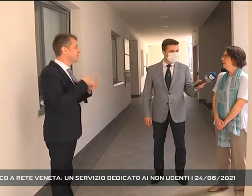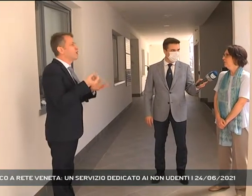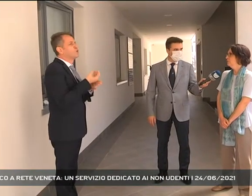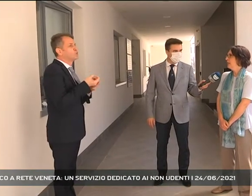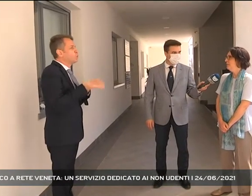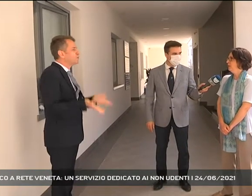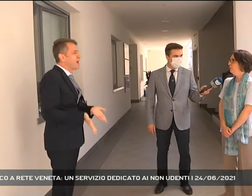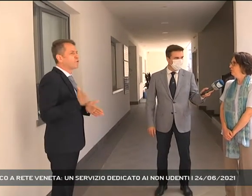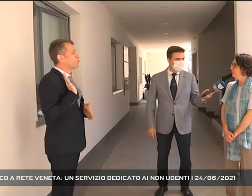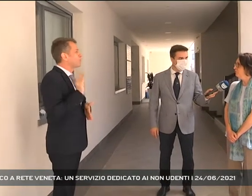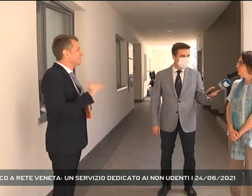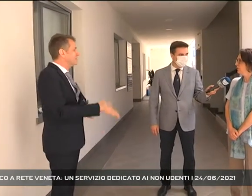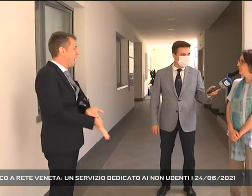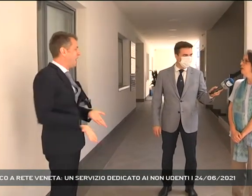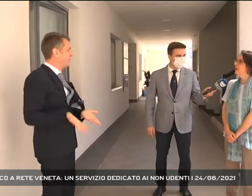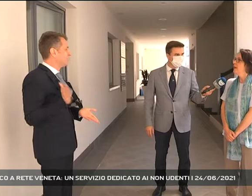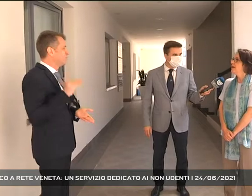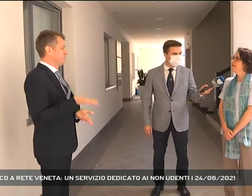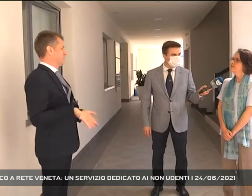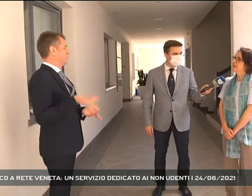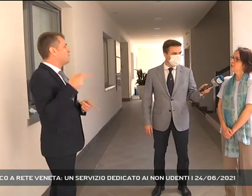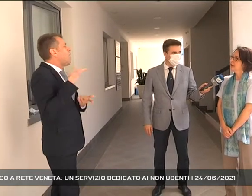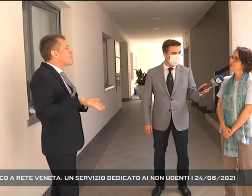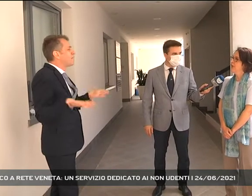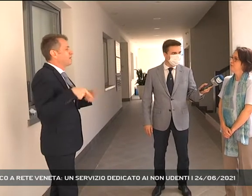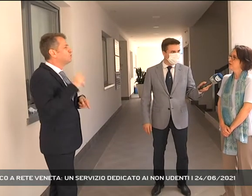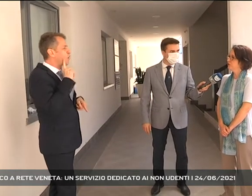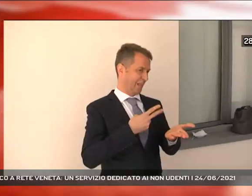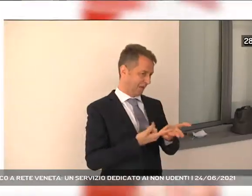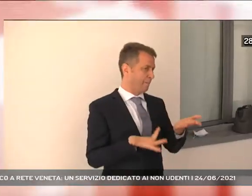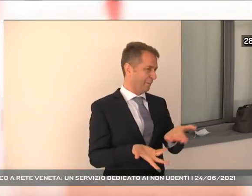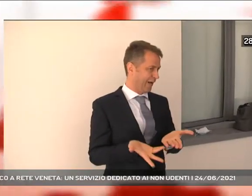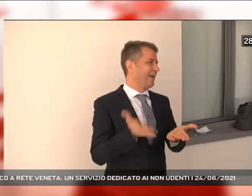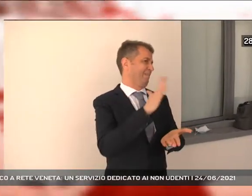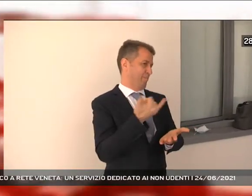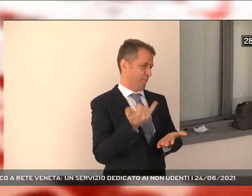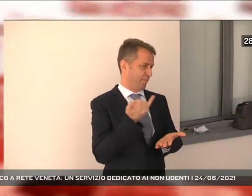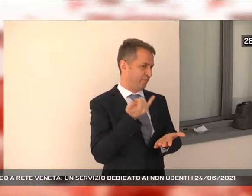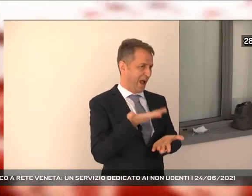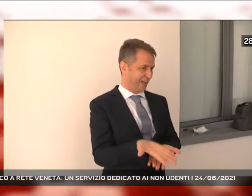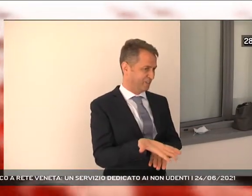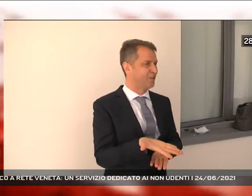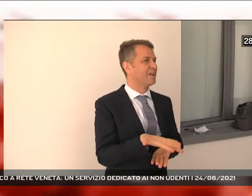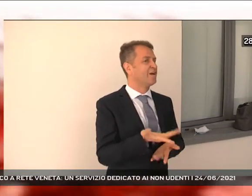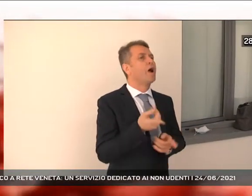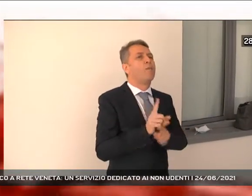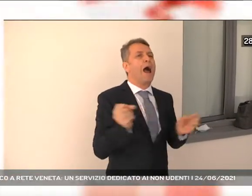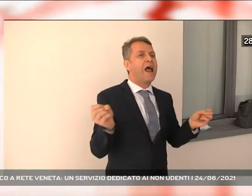traduttrice aveva lanciato un appello al comune di vicenza è chiaro che se una persona sorda bisogno di comunicare con